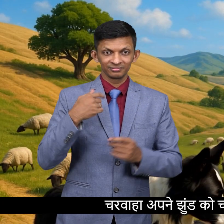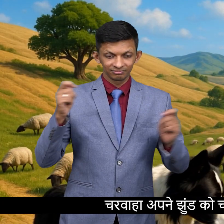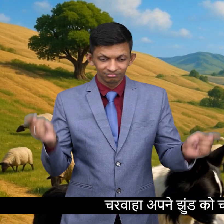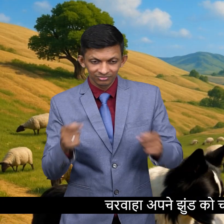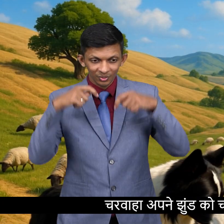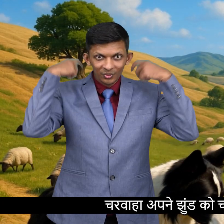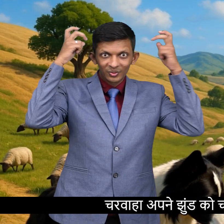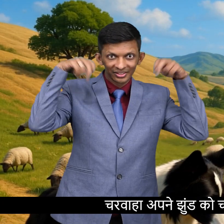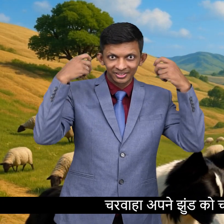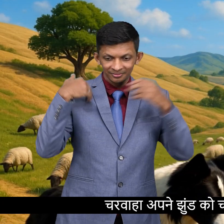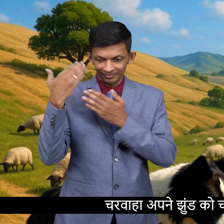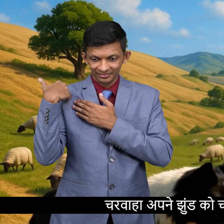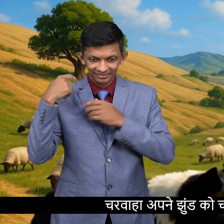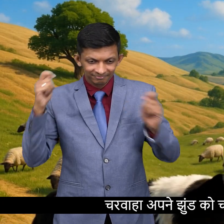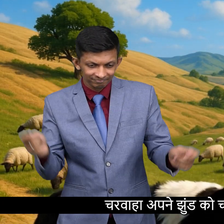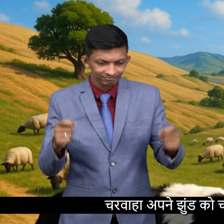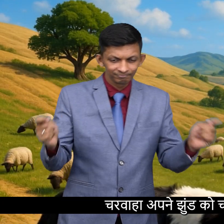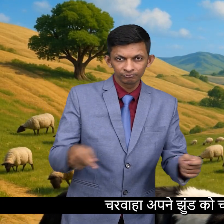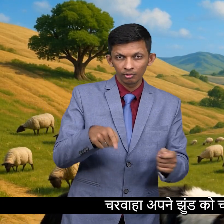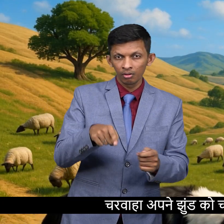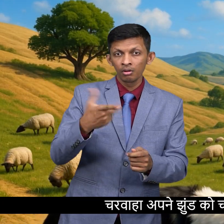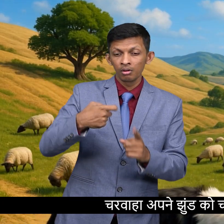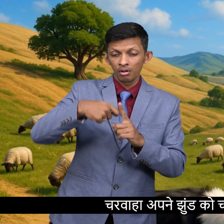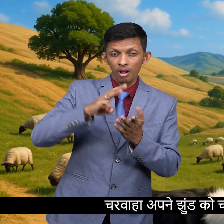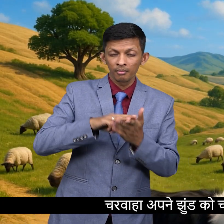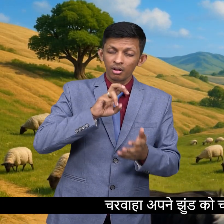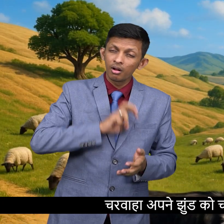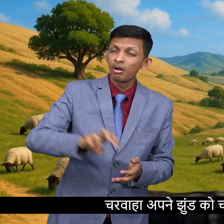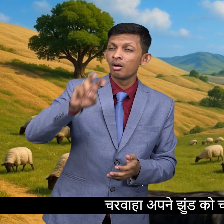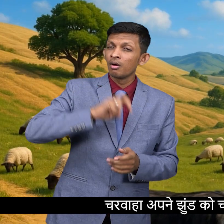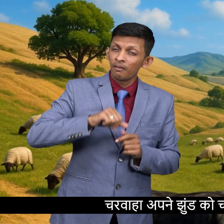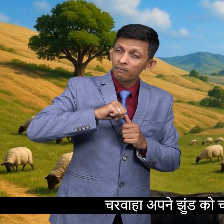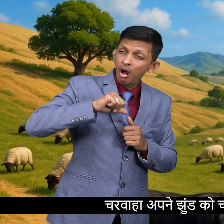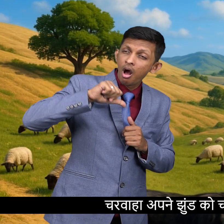चरवाहा अपने झुंड को चराने के लिए रोजाना 30 किलोमीटर चलता है।